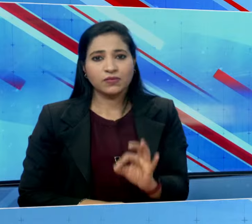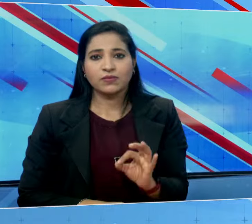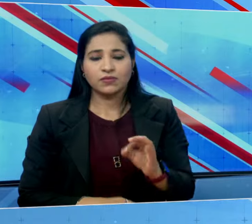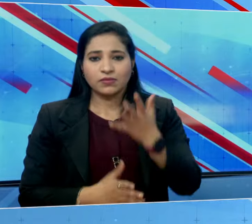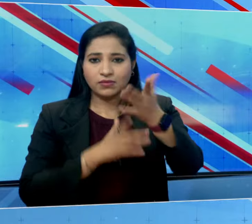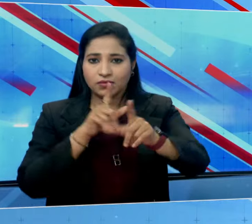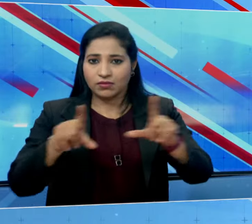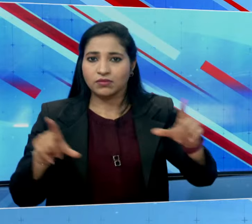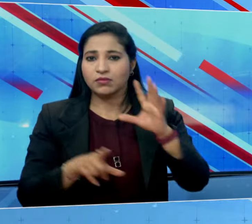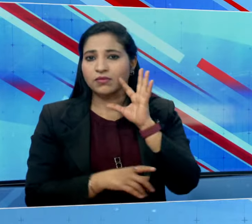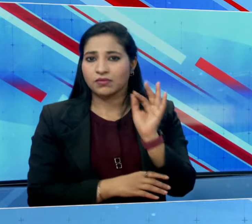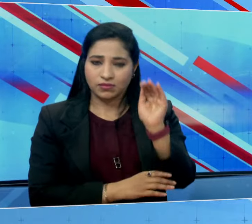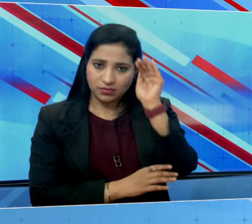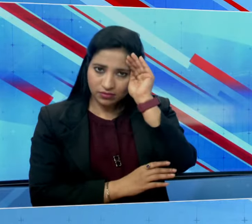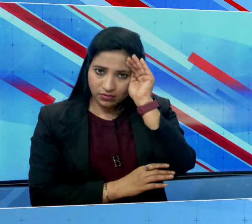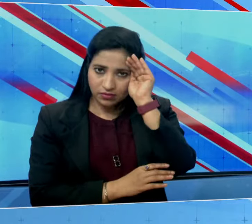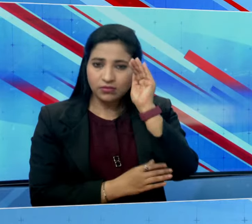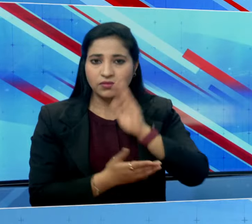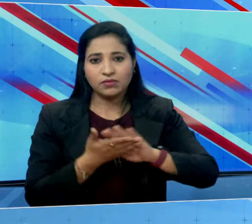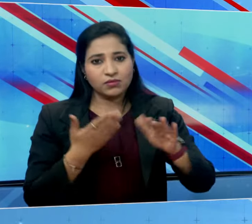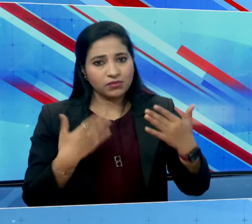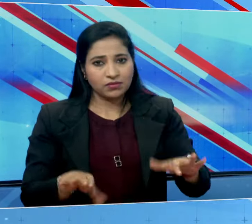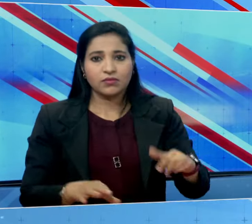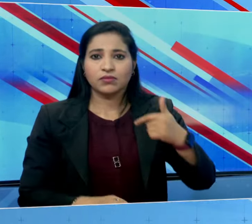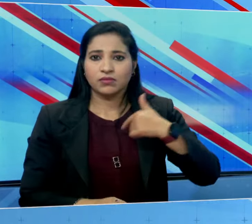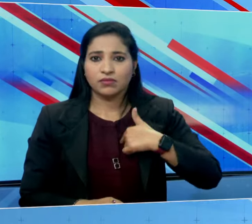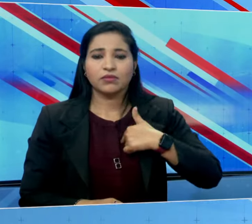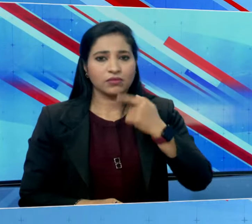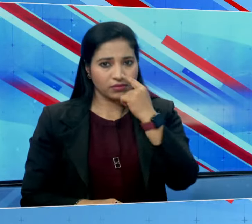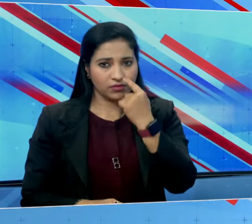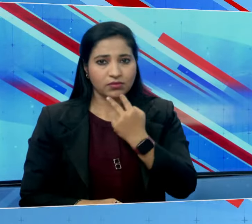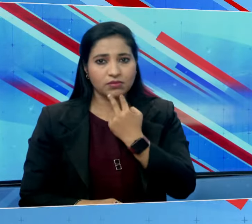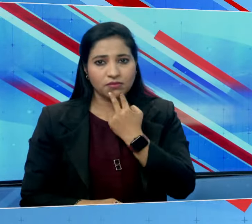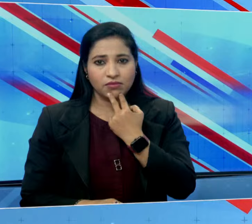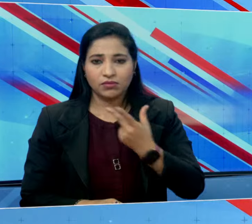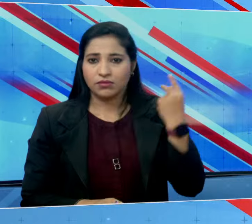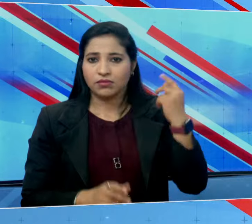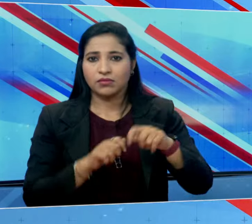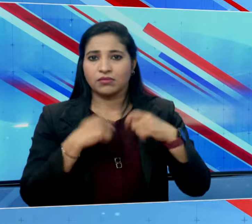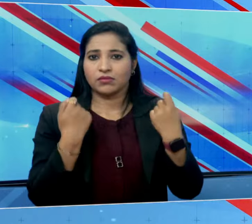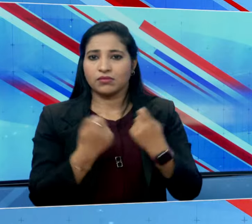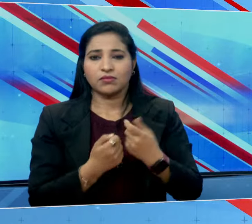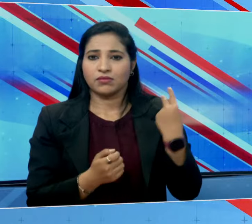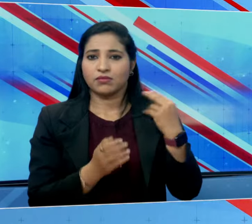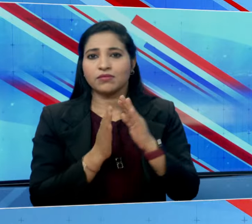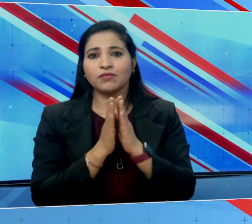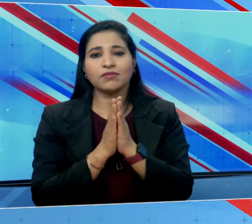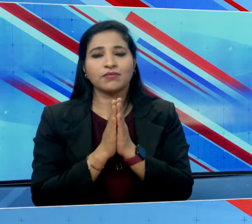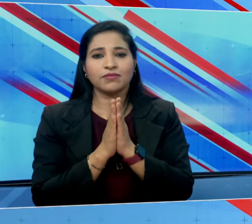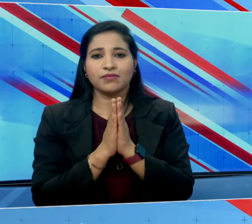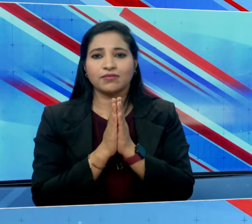सांकेतिक भाषा के इस विशेष बुलेटिन में बस इतना ही मुझे और मेरी सहयोगी को दीजिए अनुमति